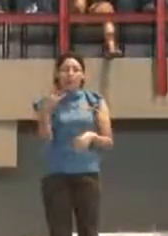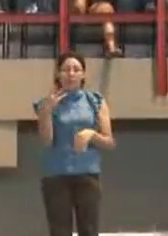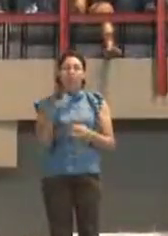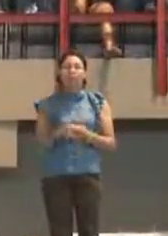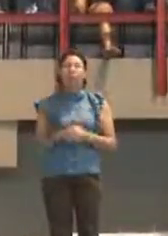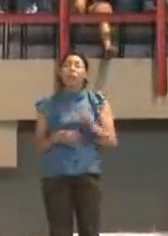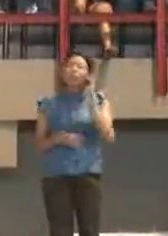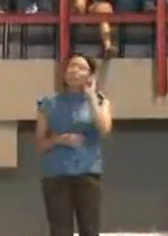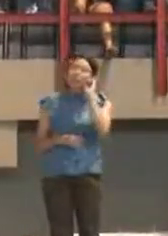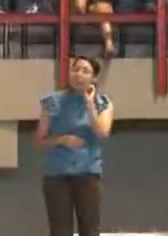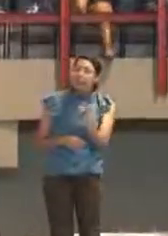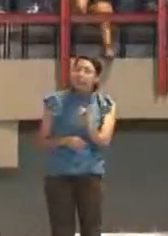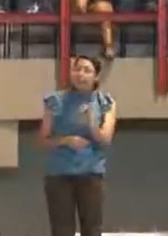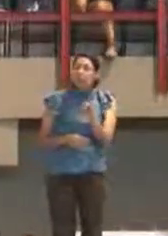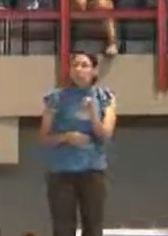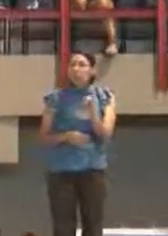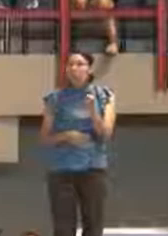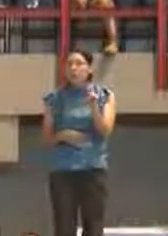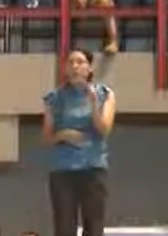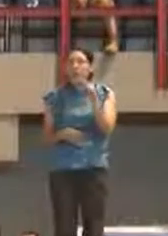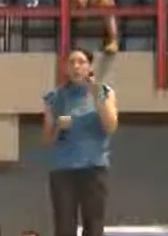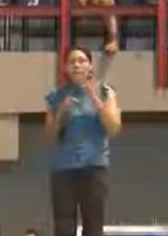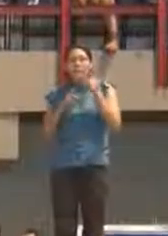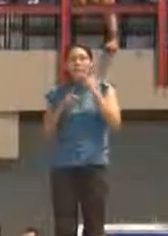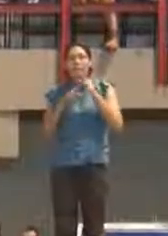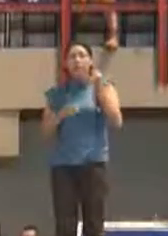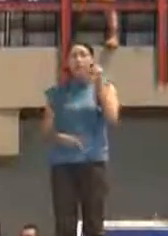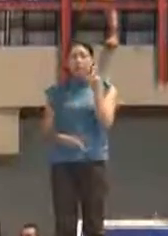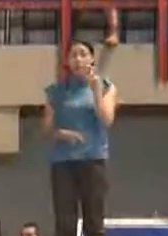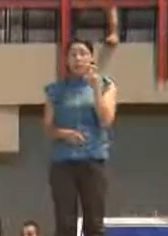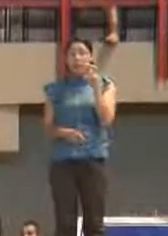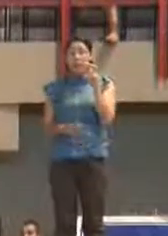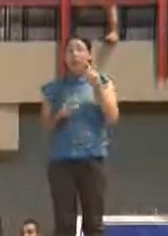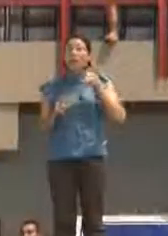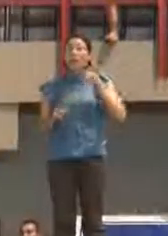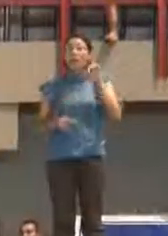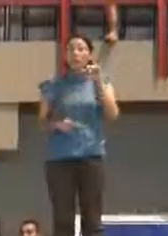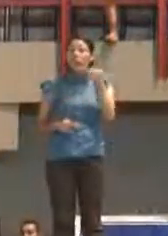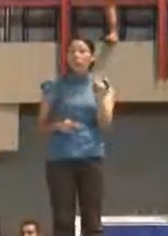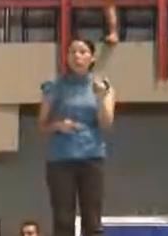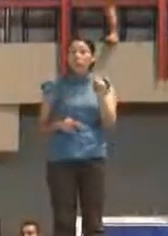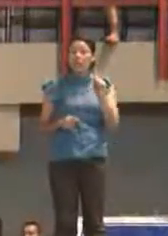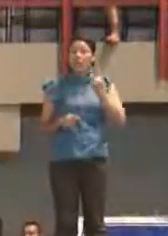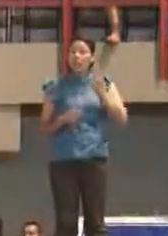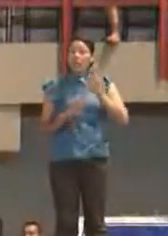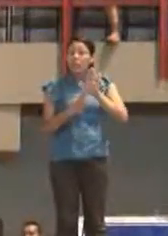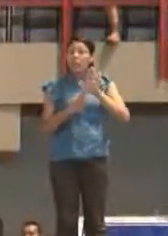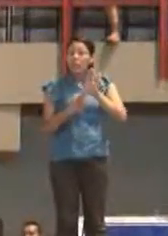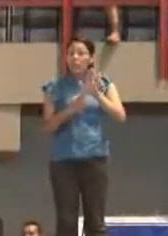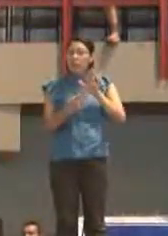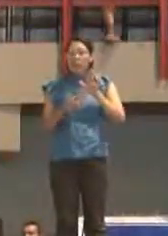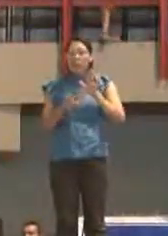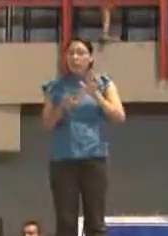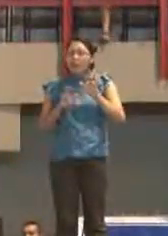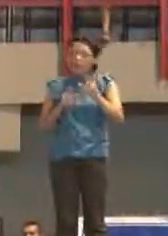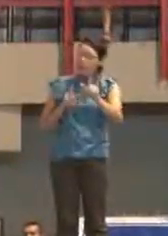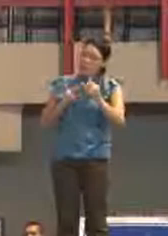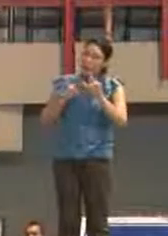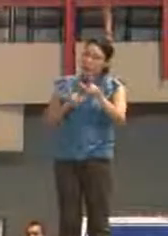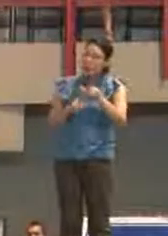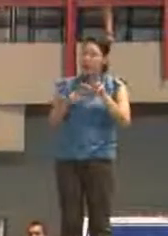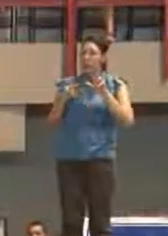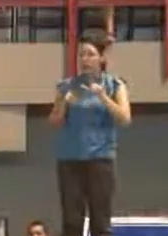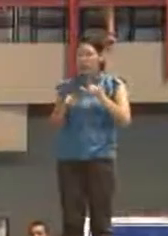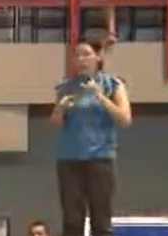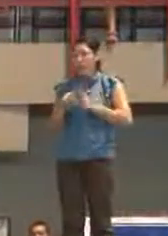se você olhar, ele vence 5 partidas. As datas que vão aparecer aí na tela para você não tem sentido nenhum,